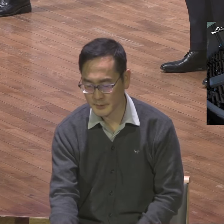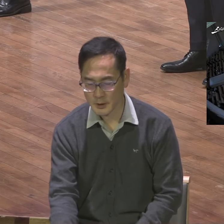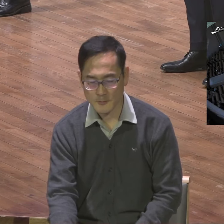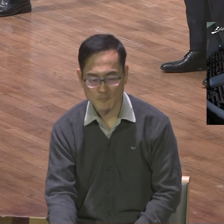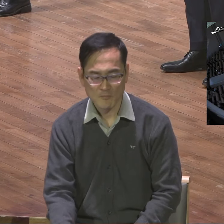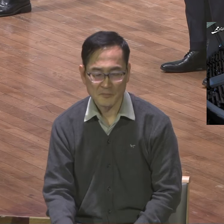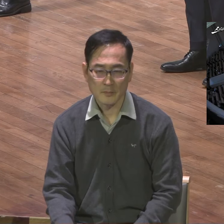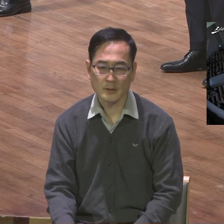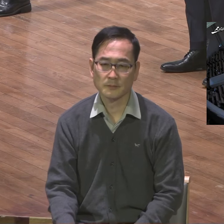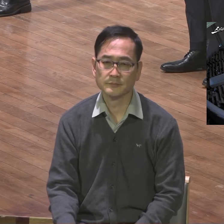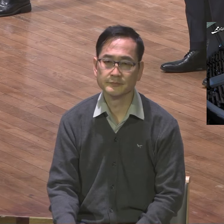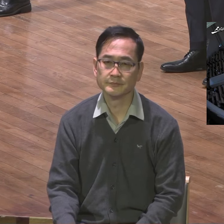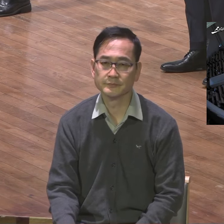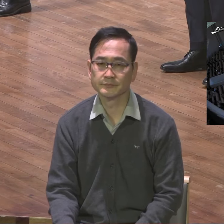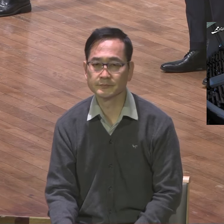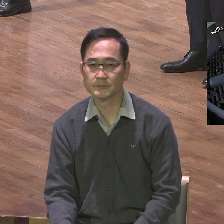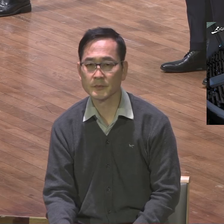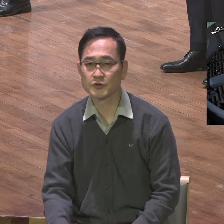주님이 주신 땅으로